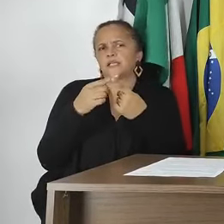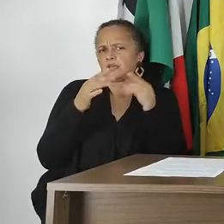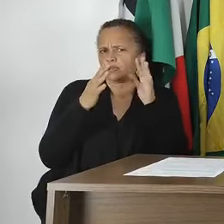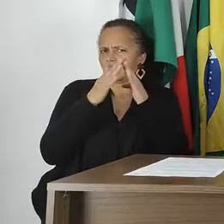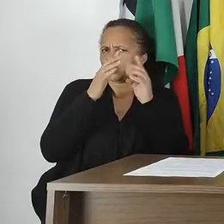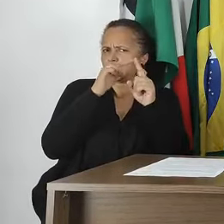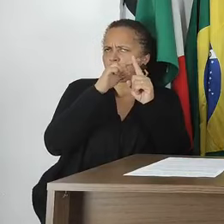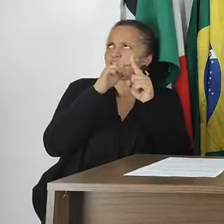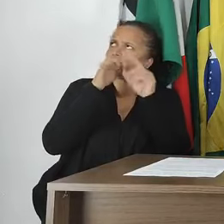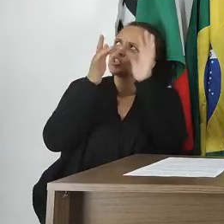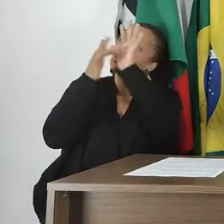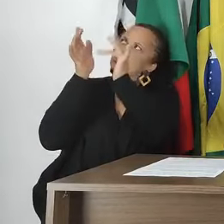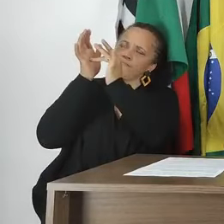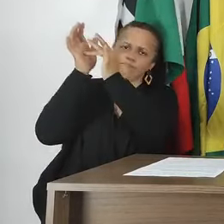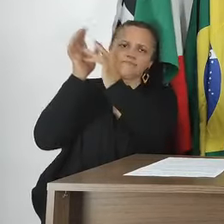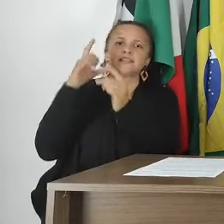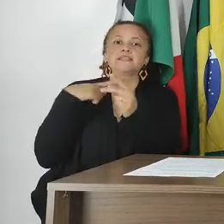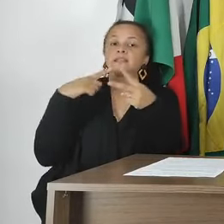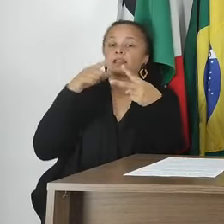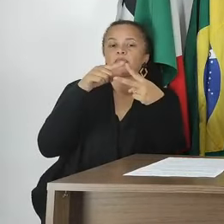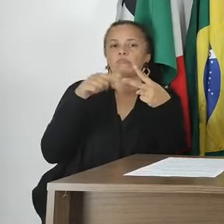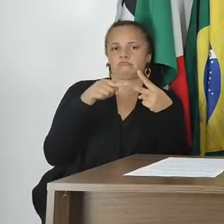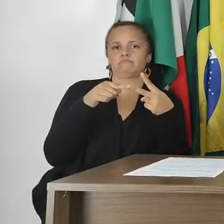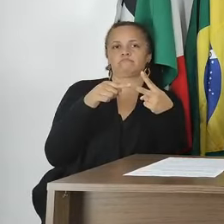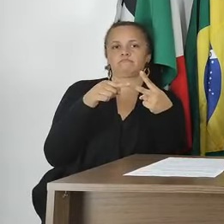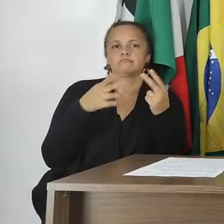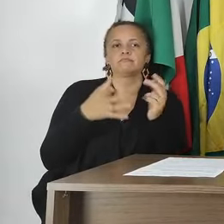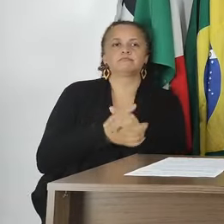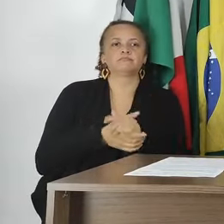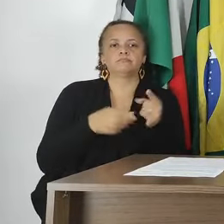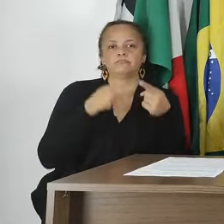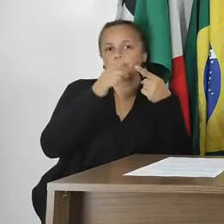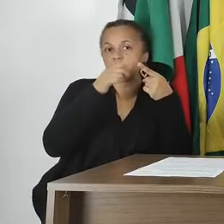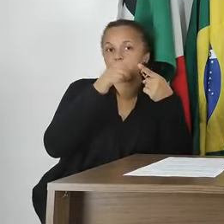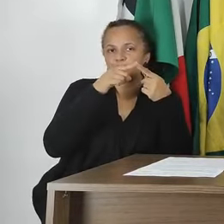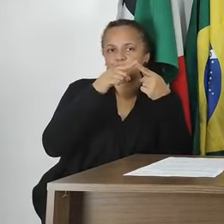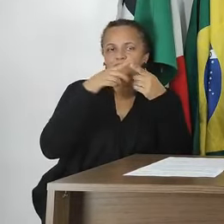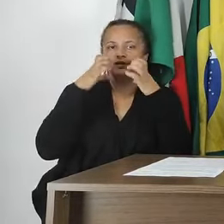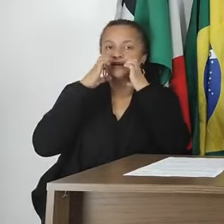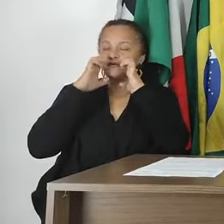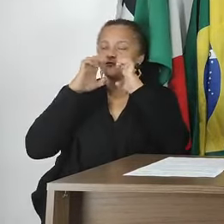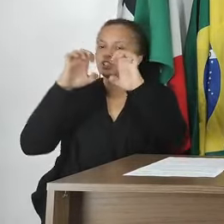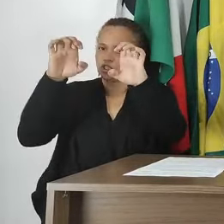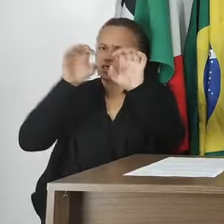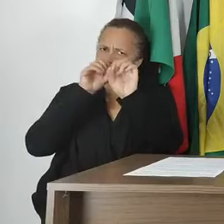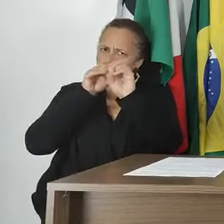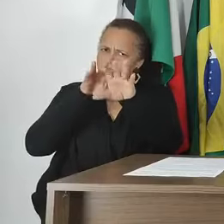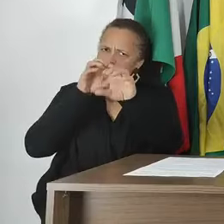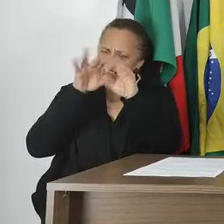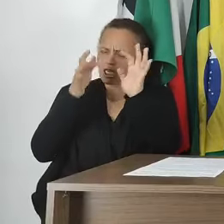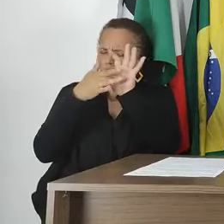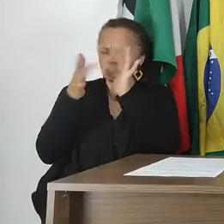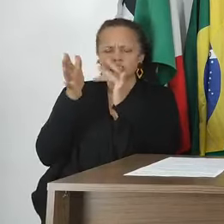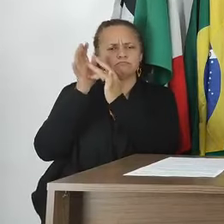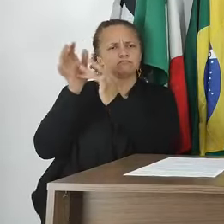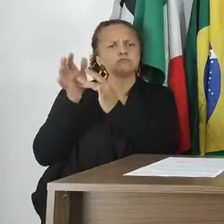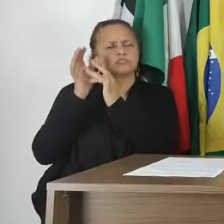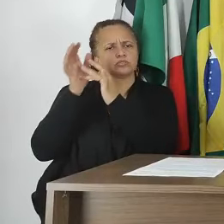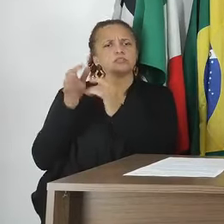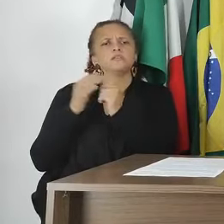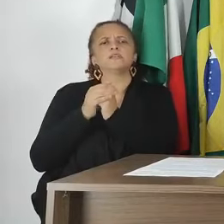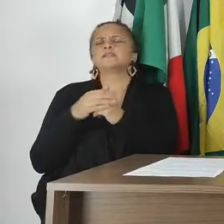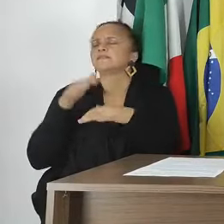desempenhar em prol do reino de Deus. Primeira missão, pregar o Evangelho de Jesus Cristo a toda criatura, fazendo os